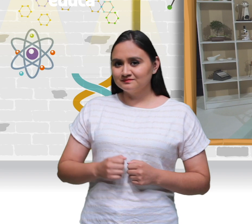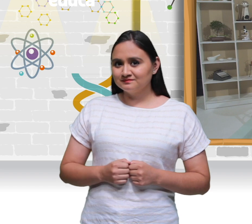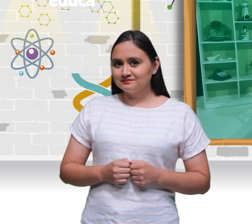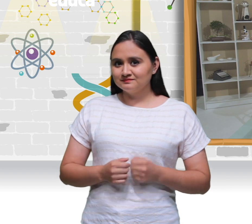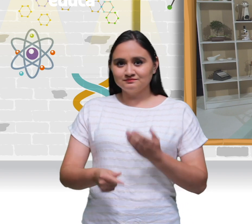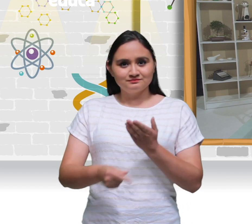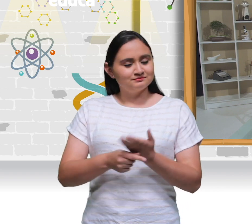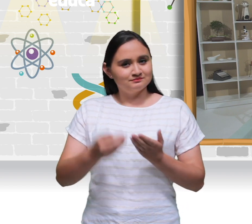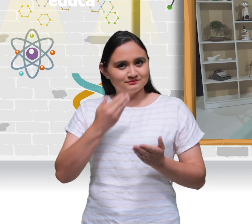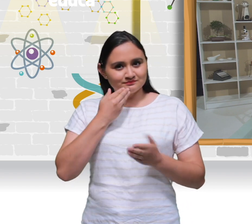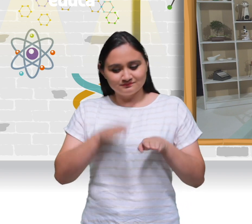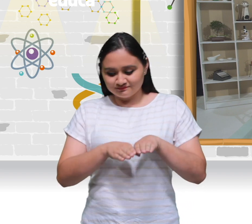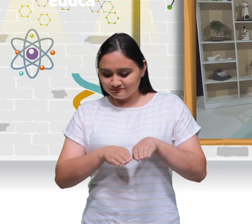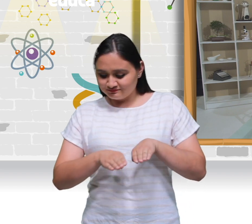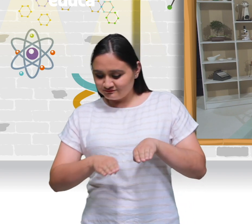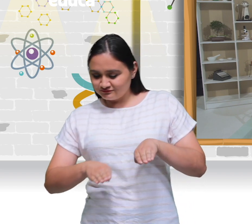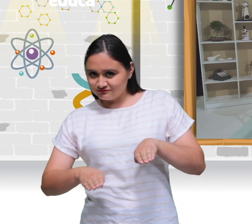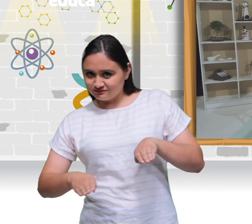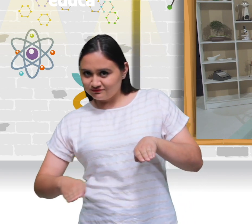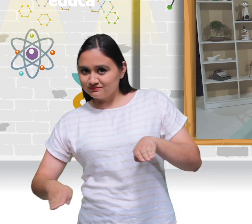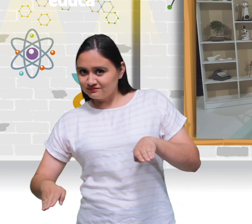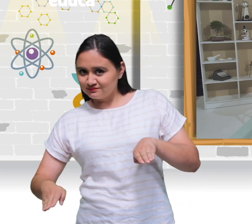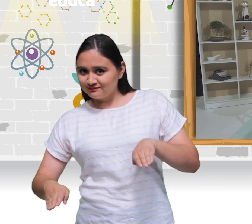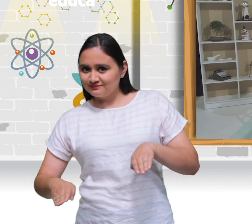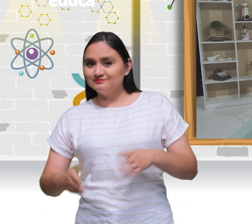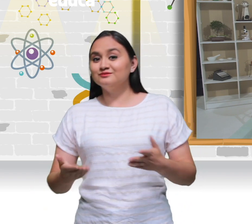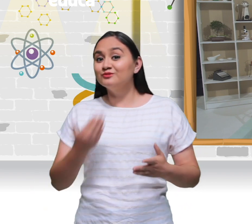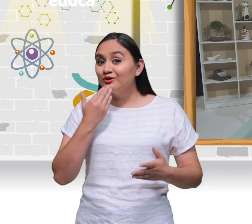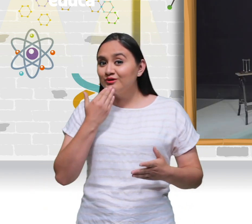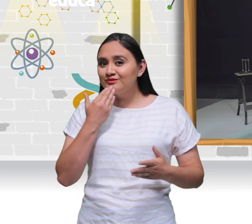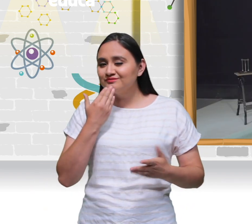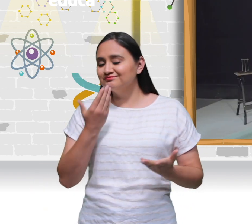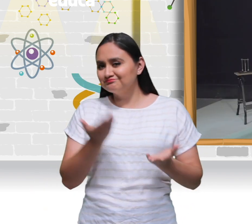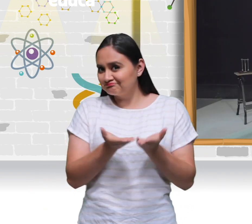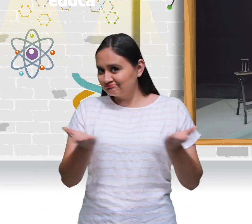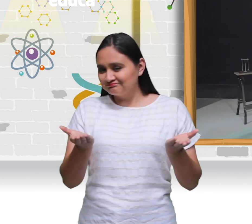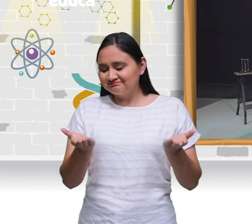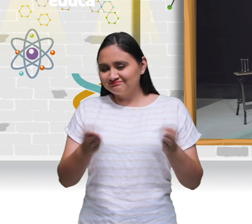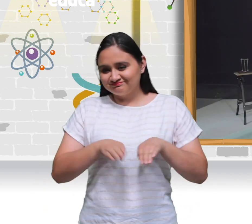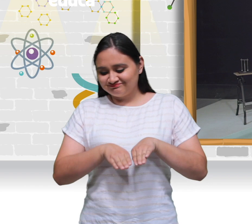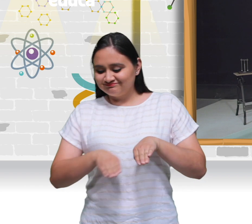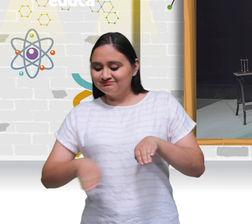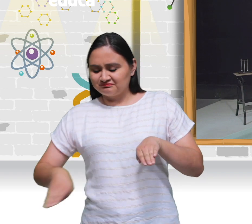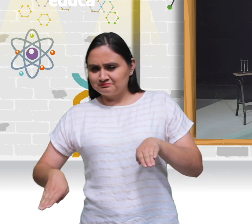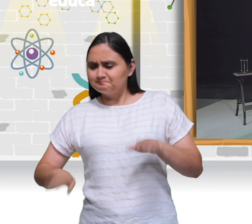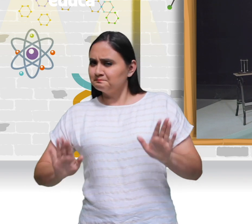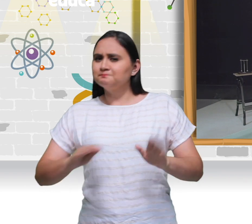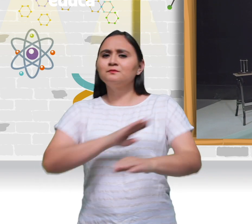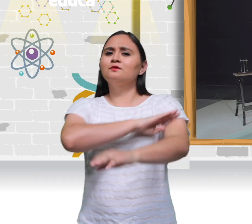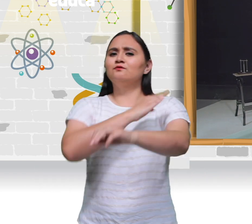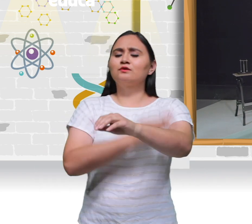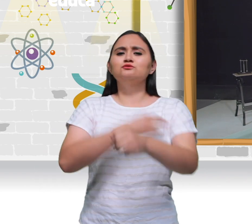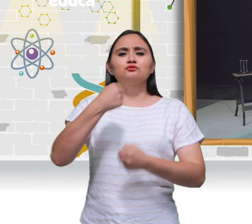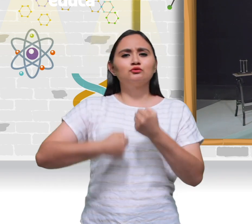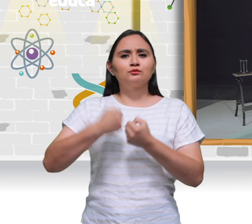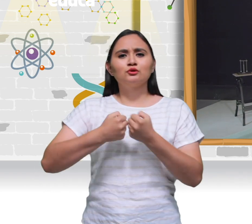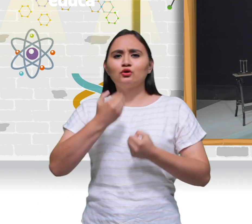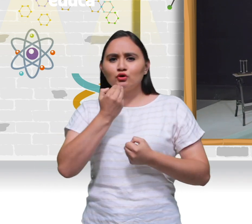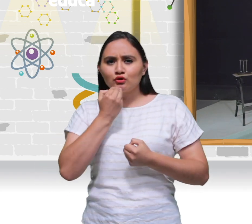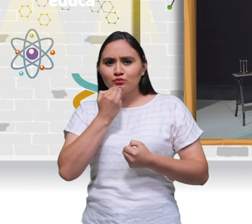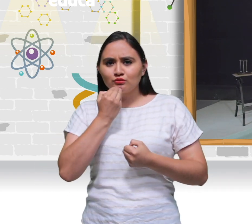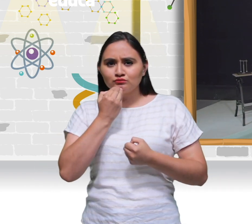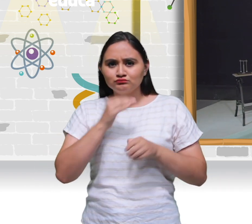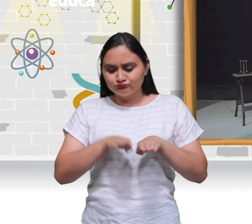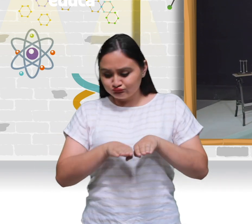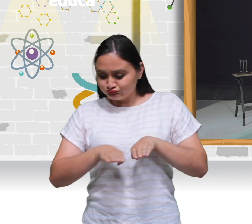Como puedes ver, el libro se desplaza de a poco por la madera debido a la inclinación de esta. La fuerza de rozamiento es una fuerza producida